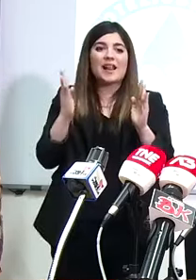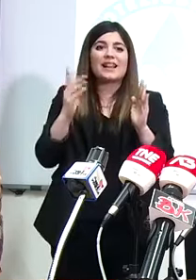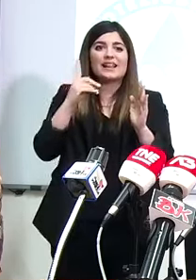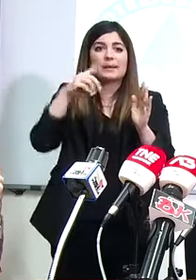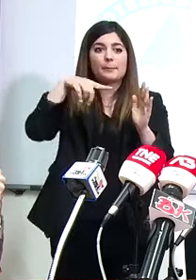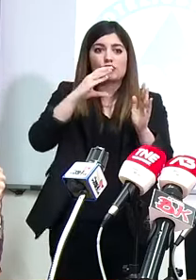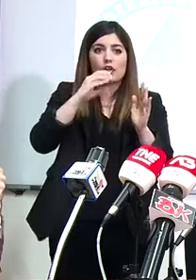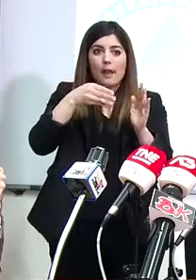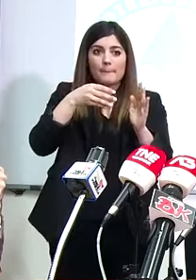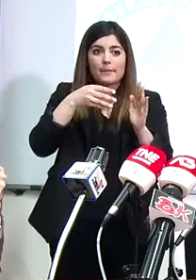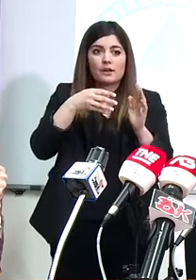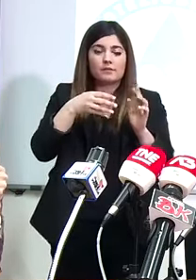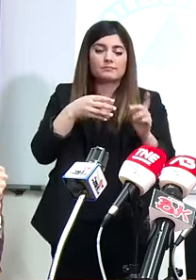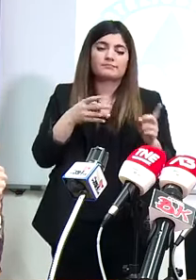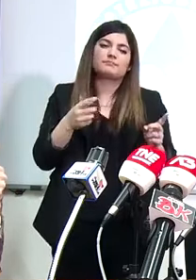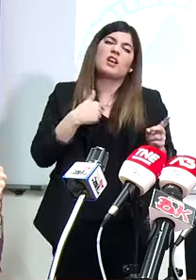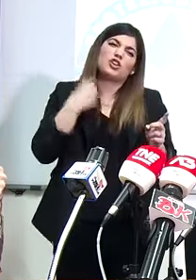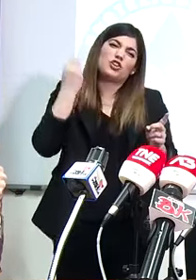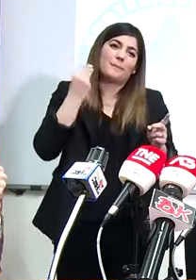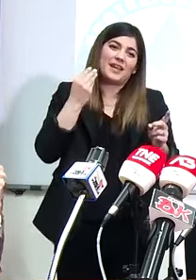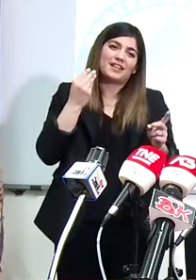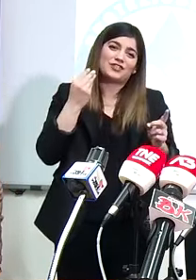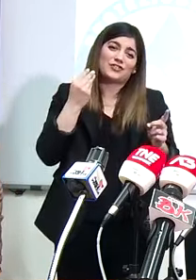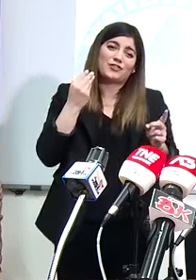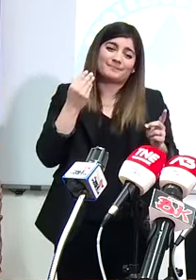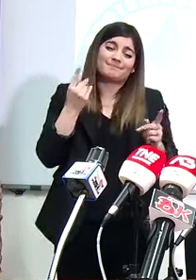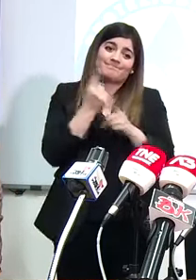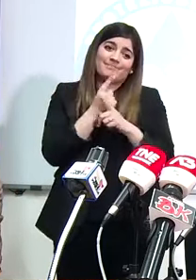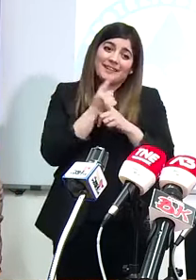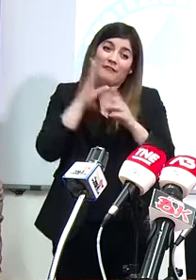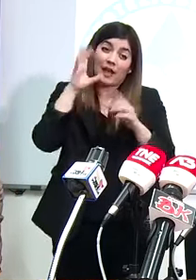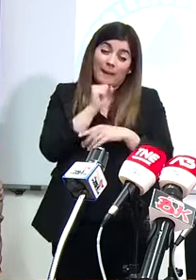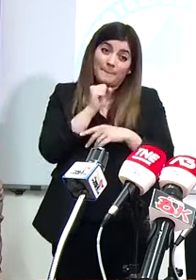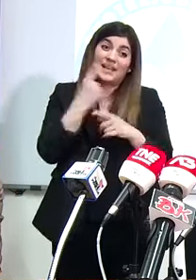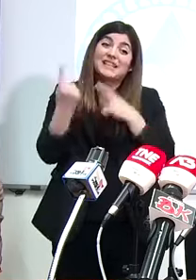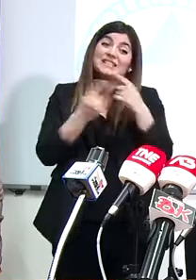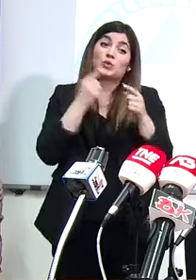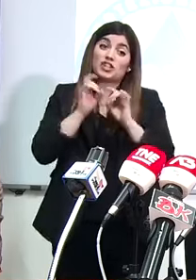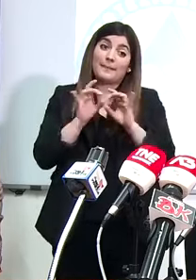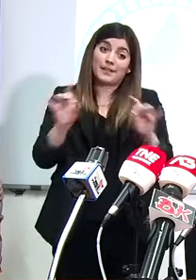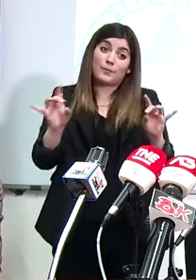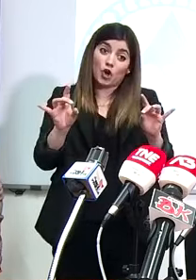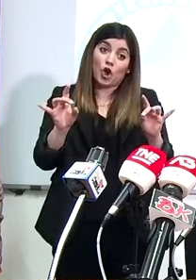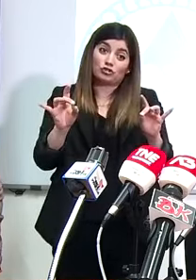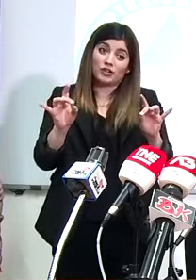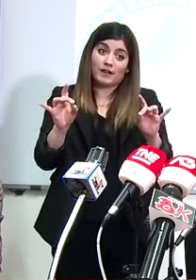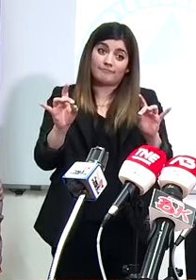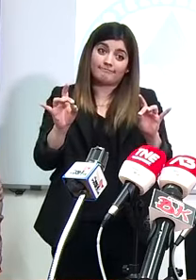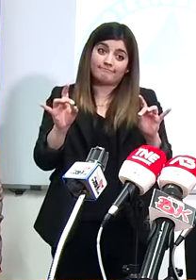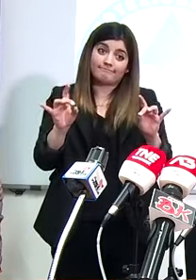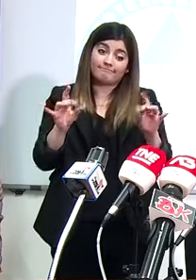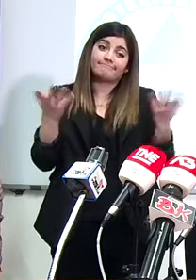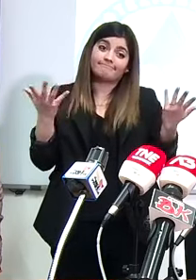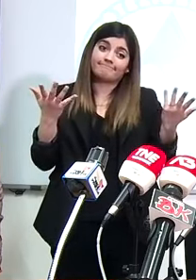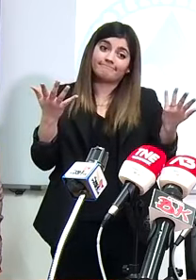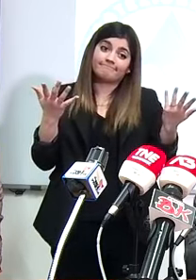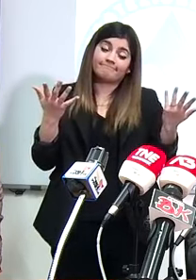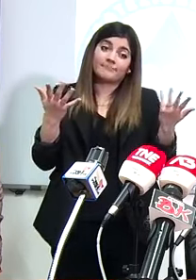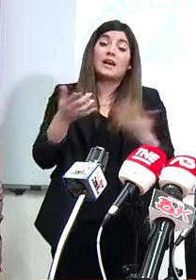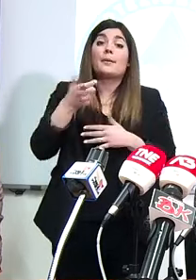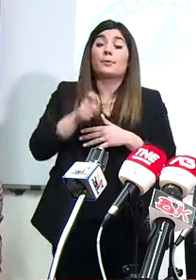tema è il quale sarà la situazione epidemiologica che lo scrivendo dpcm si troverà a dover governare perché il